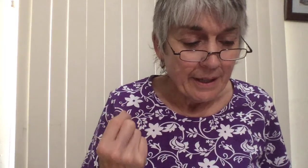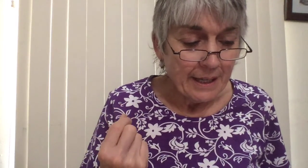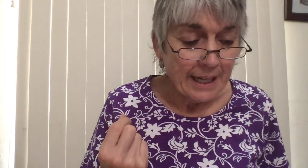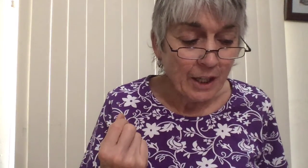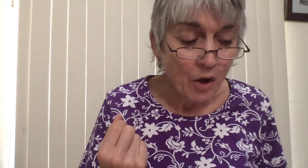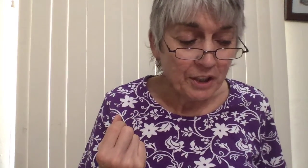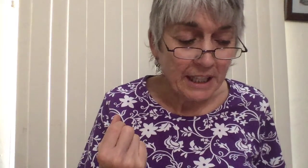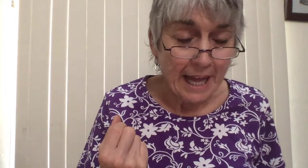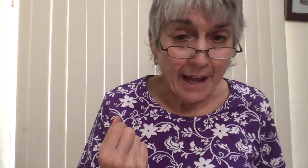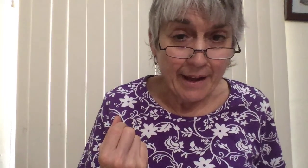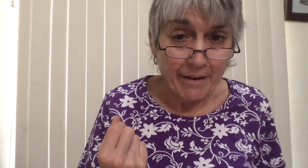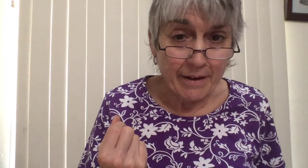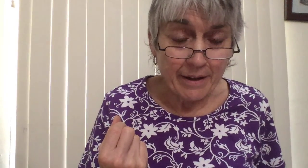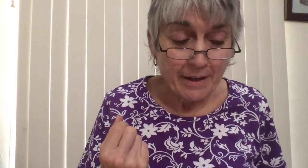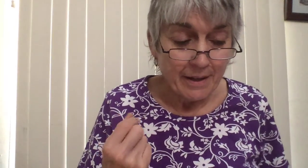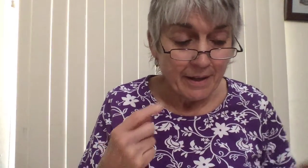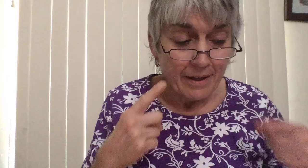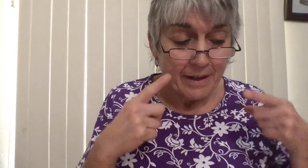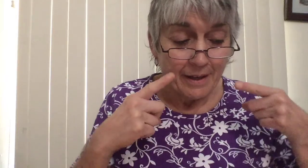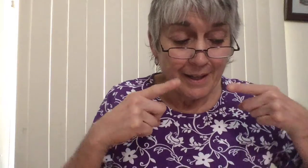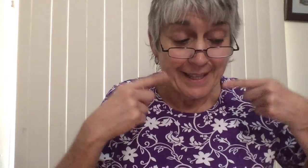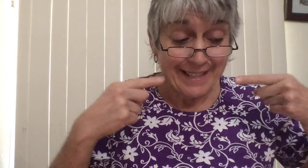Les contraires. Rit,